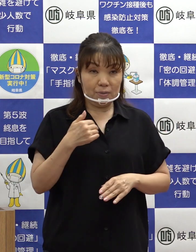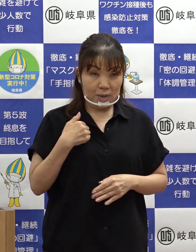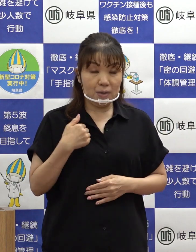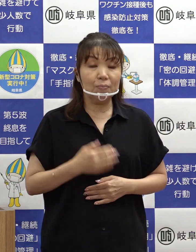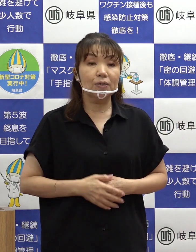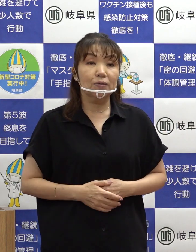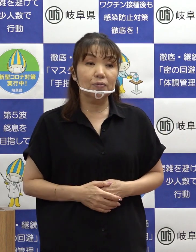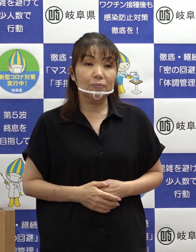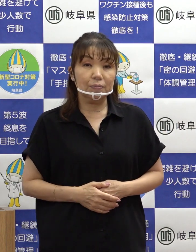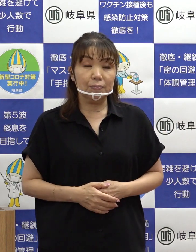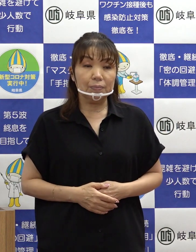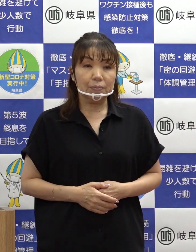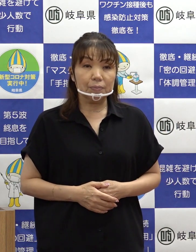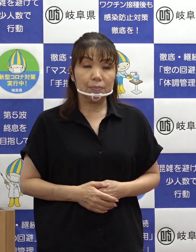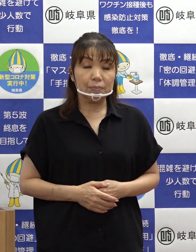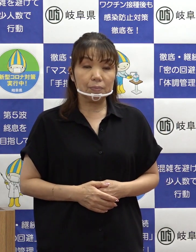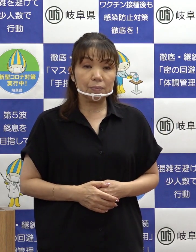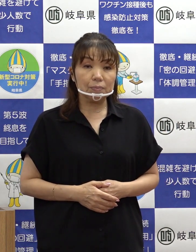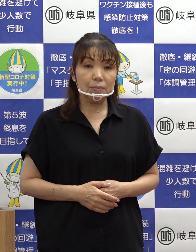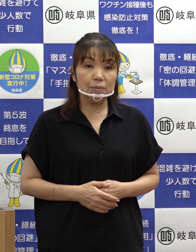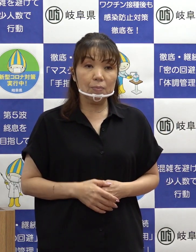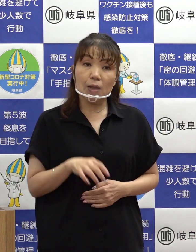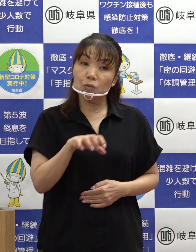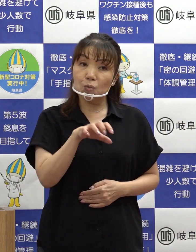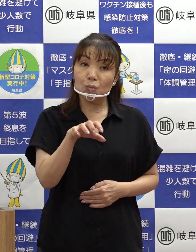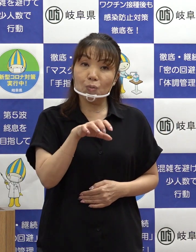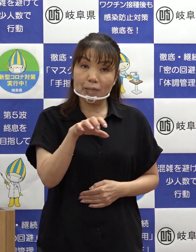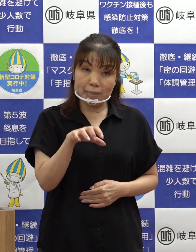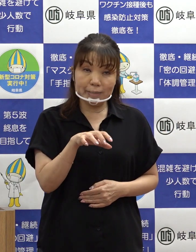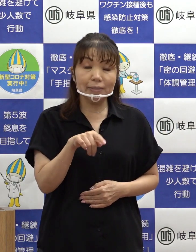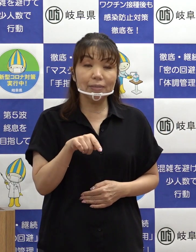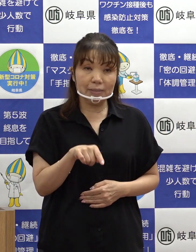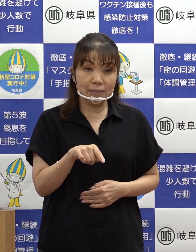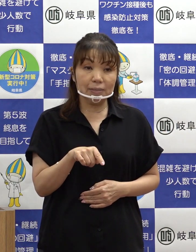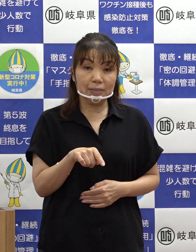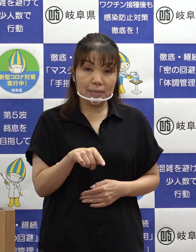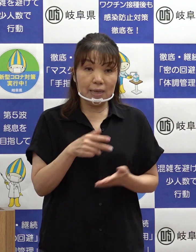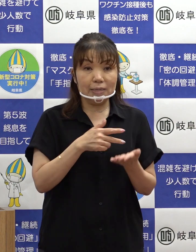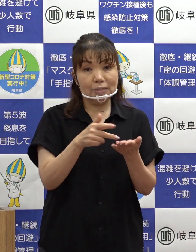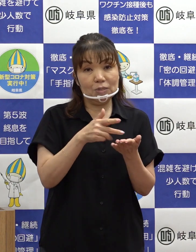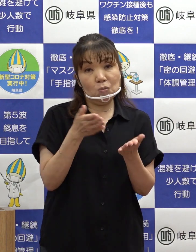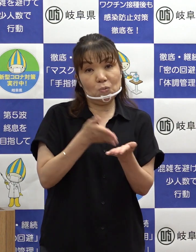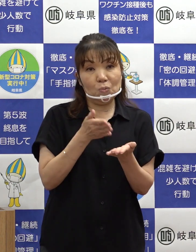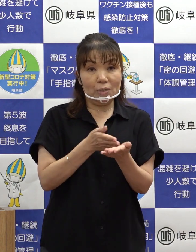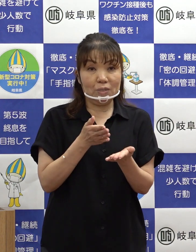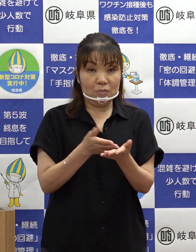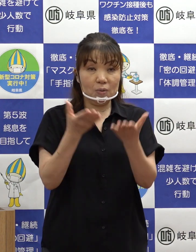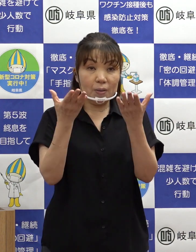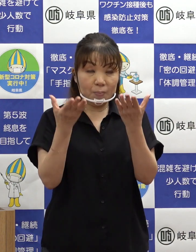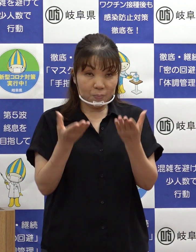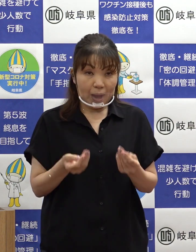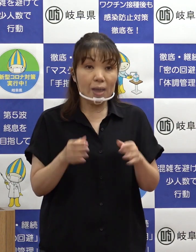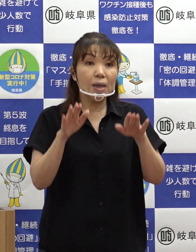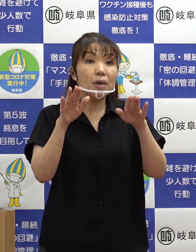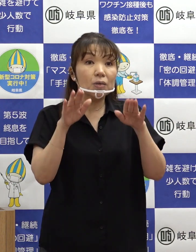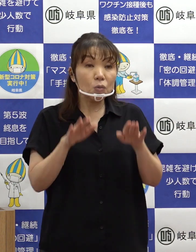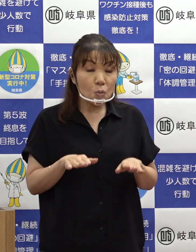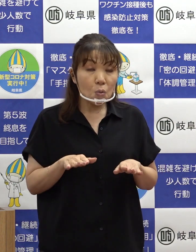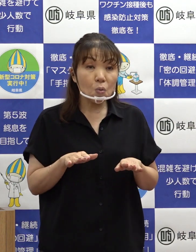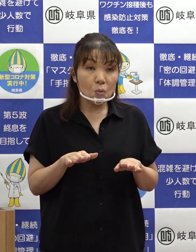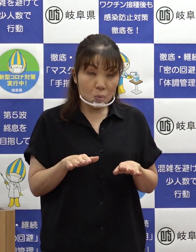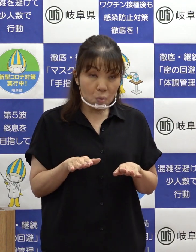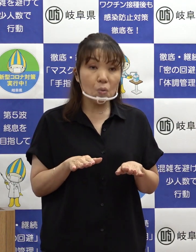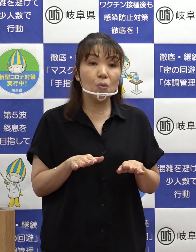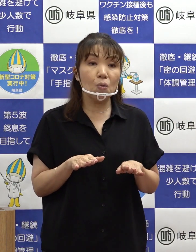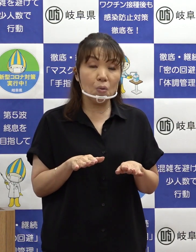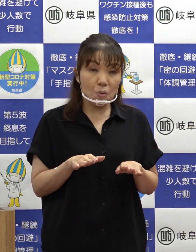それからというのが、まずは手元の資料の説明でありますが、本日コンセン